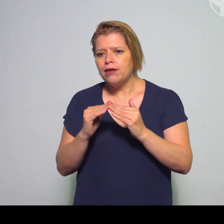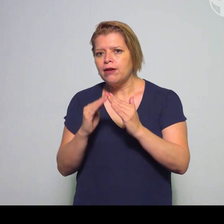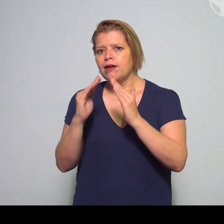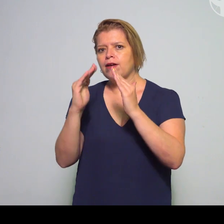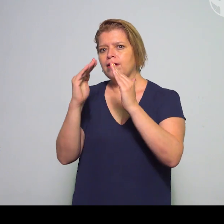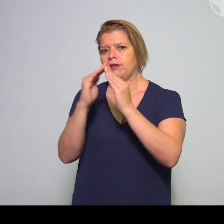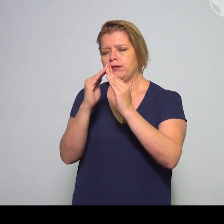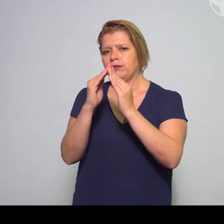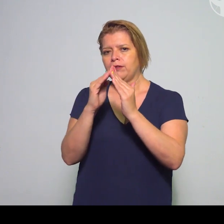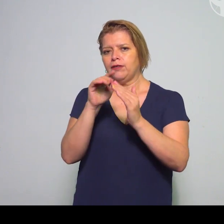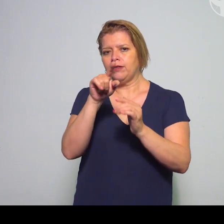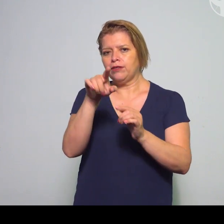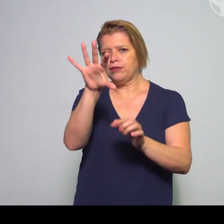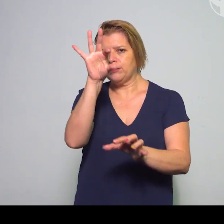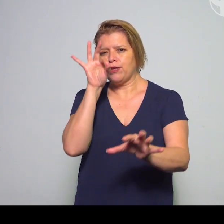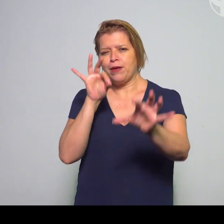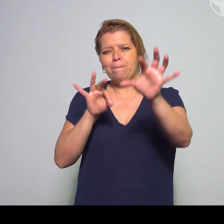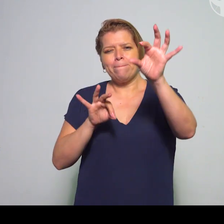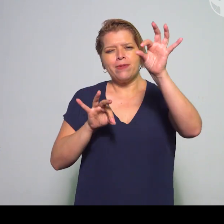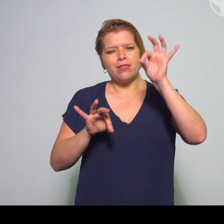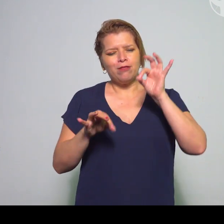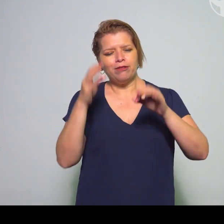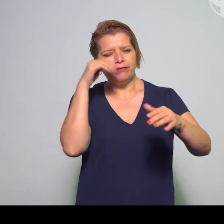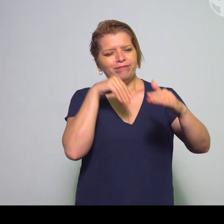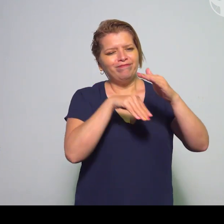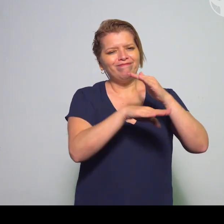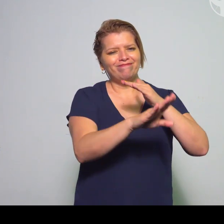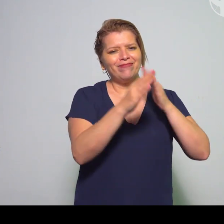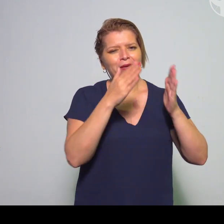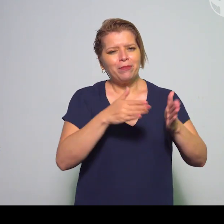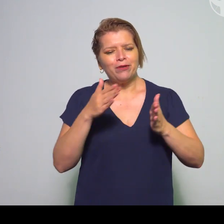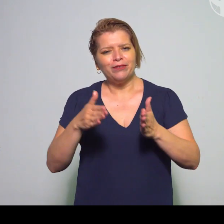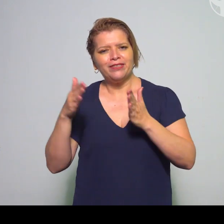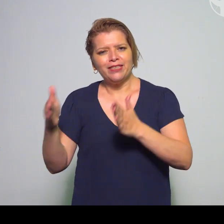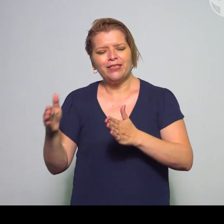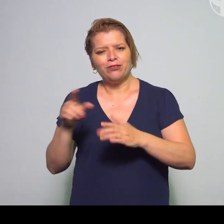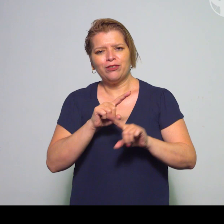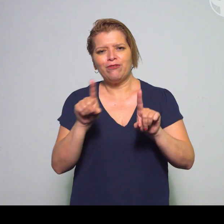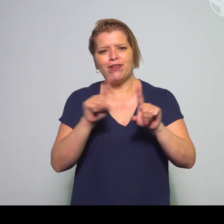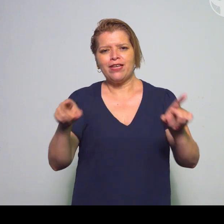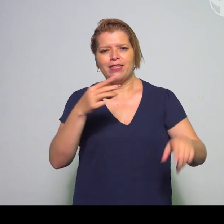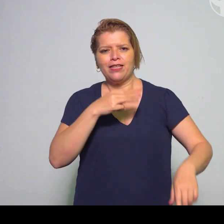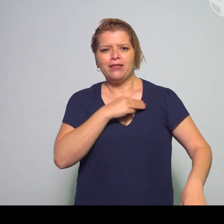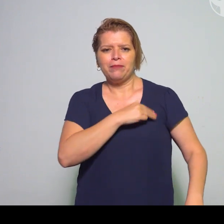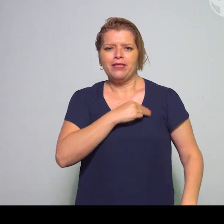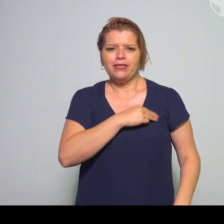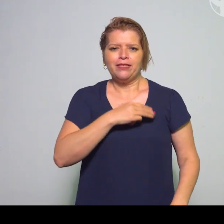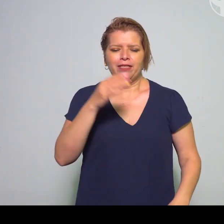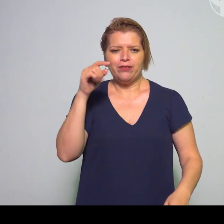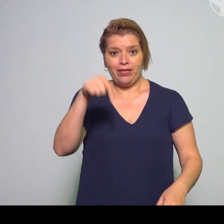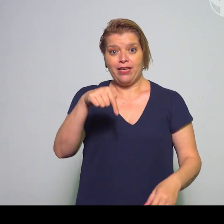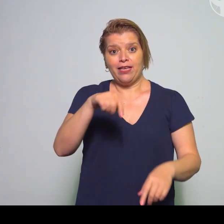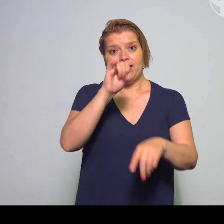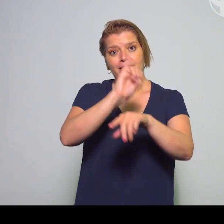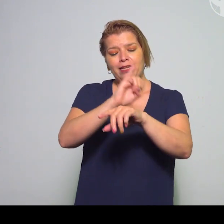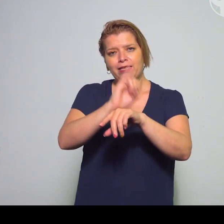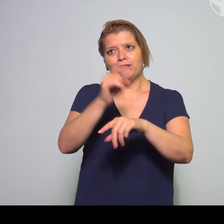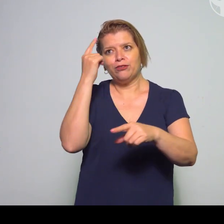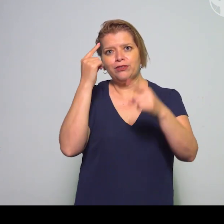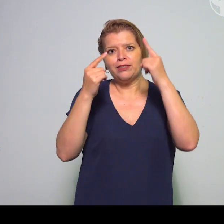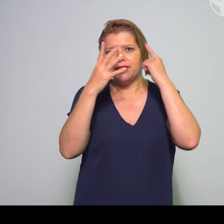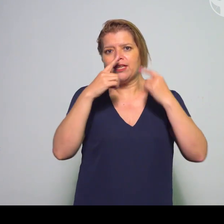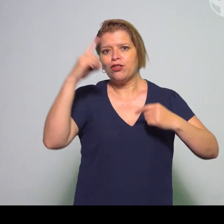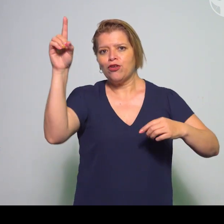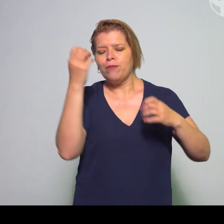de restauración. De hecho, te invito a que ingreses a los procesos de los diferentes ministerios, porque yo sé que Dios va a